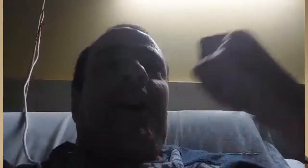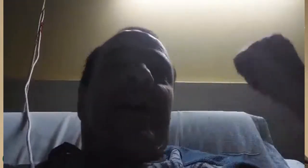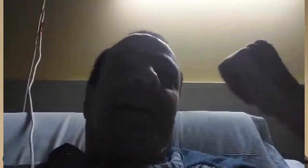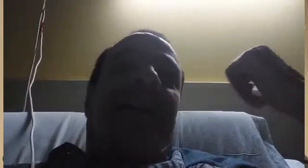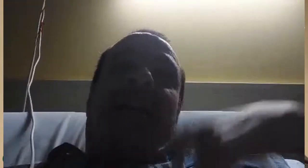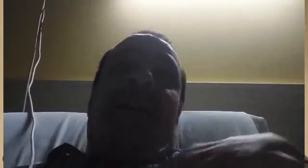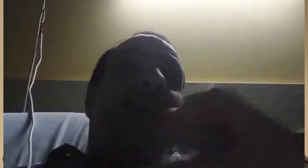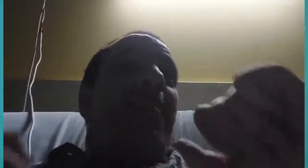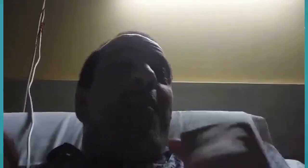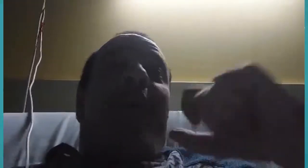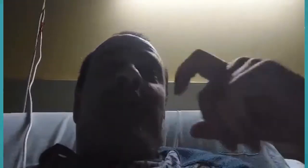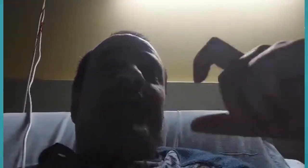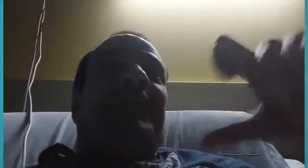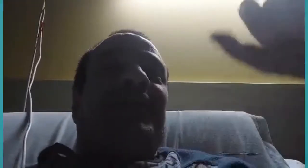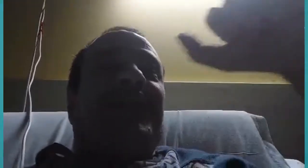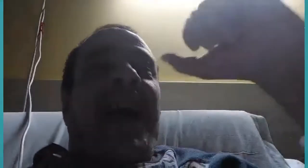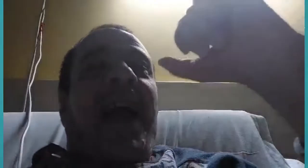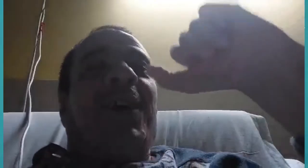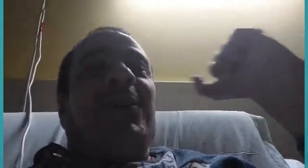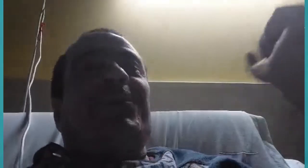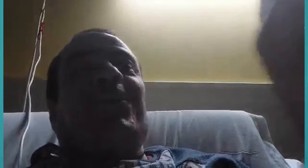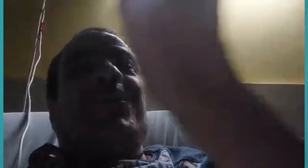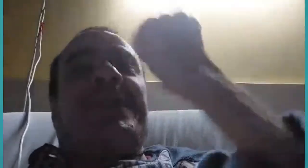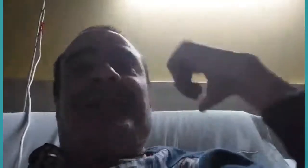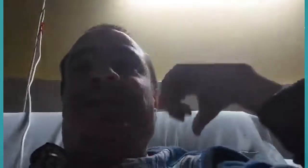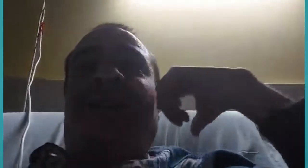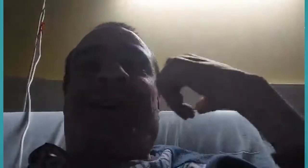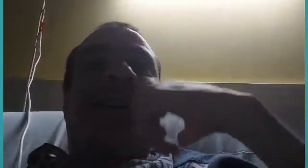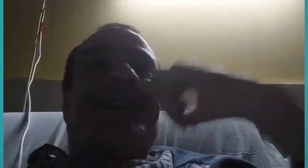fragante, mopra, te, tutti.